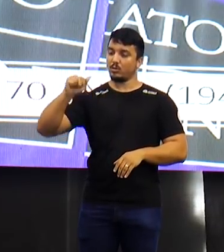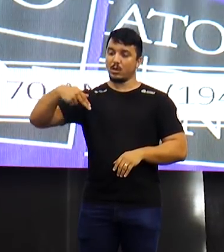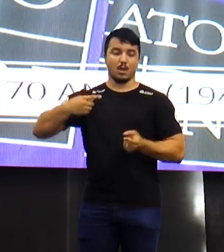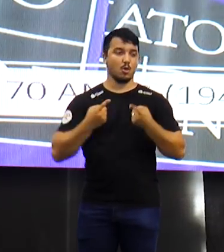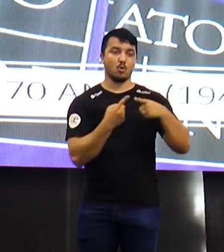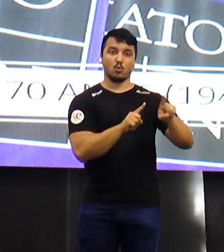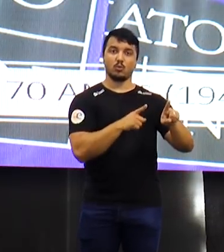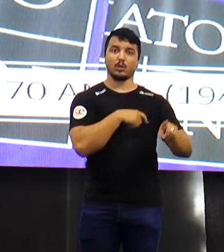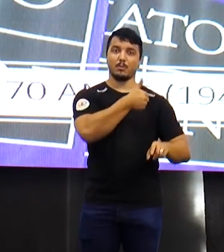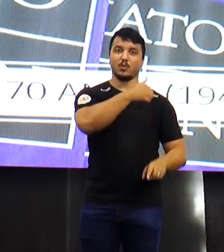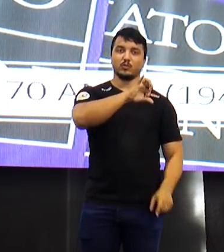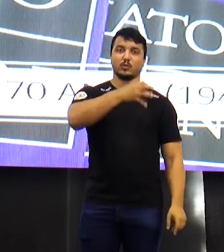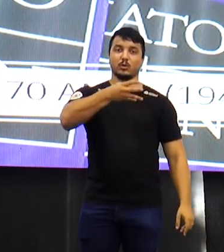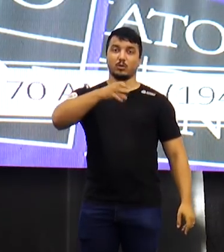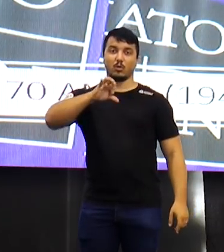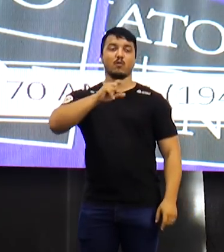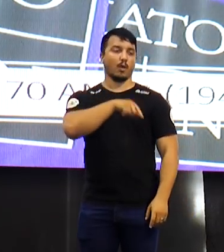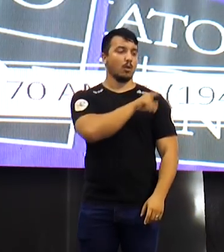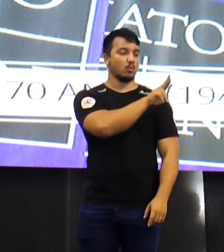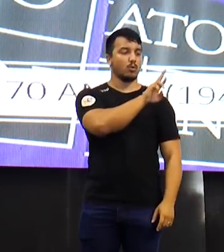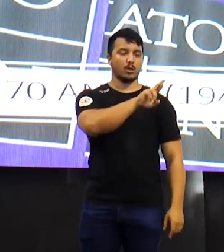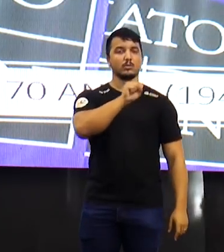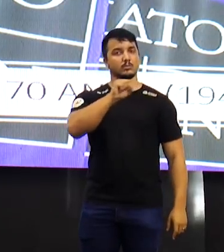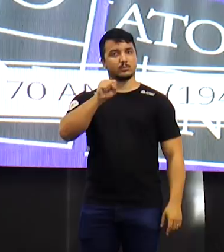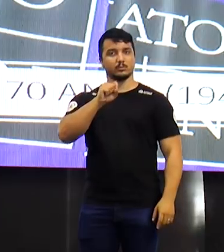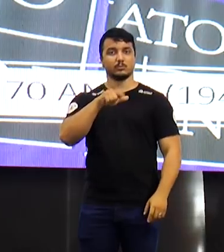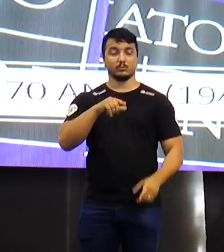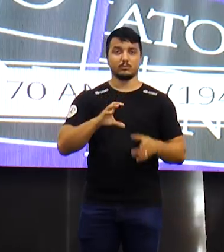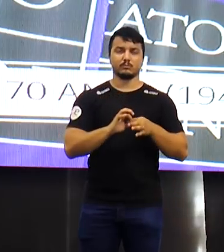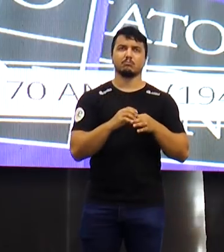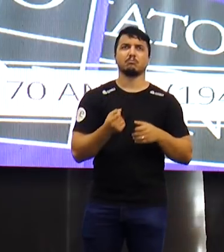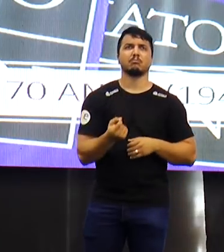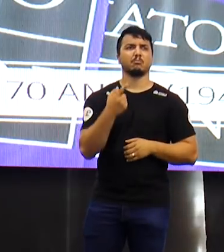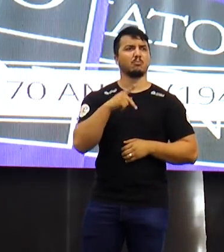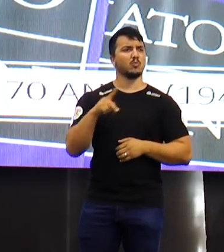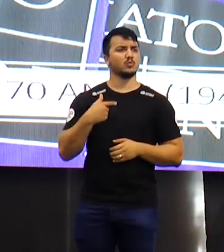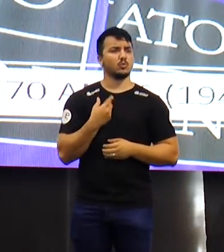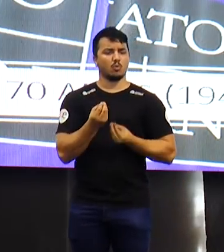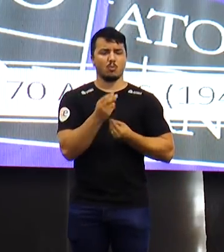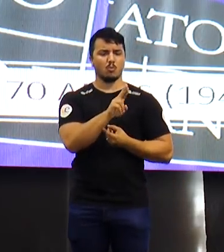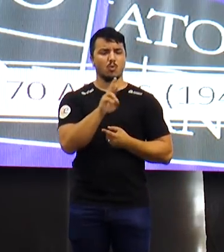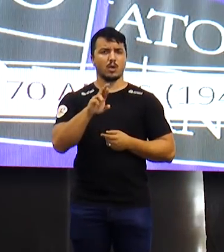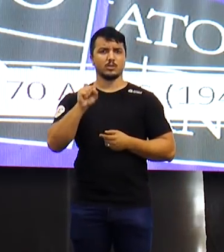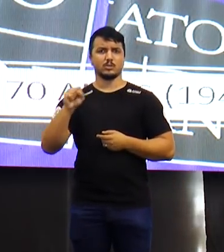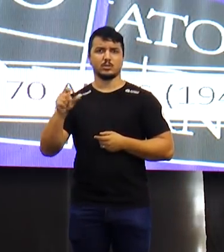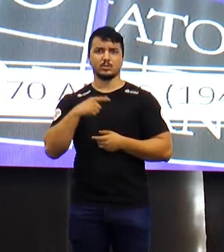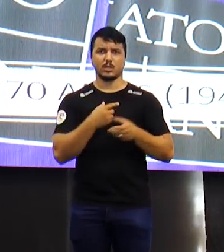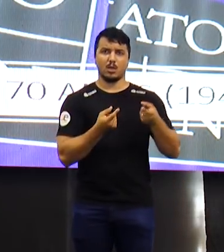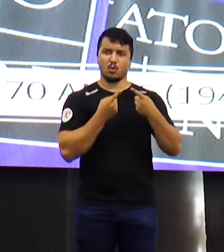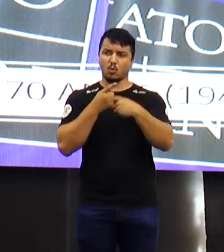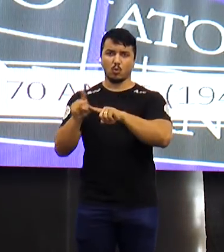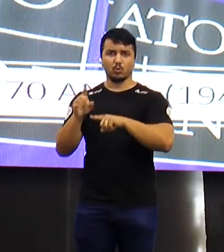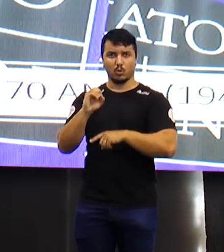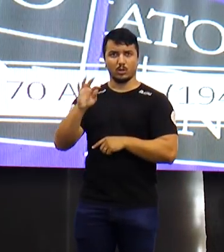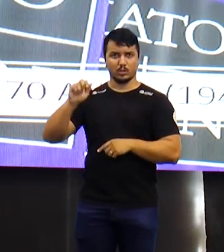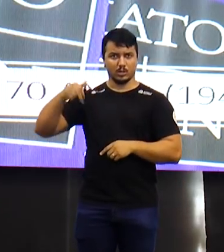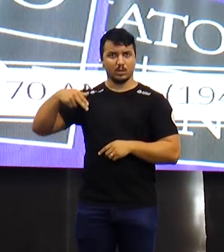inimiga em 49 a União Soviética. Vixe, professor, e a União Soviética vai criar então uma organização para combater a